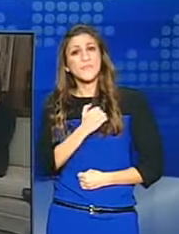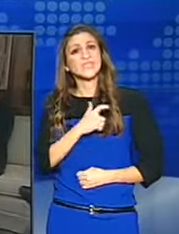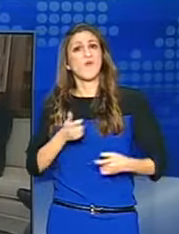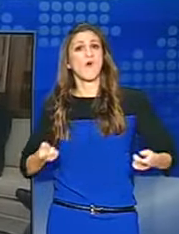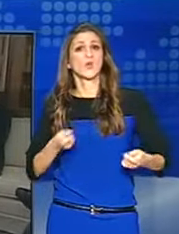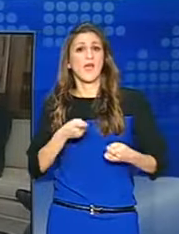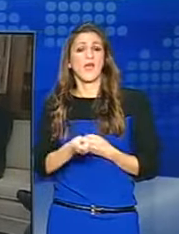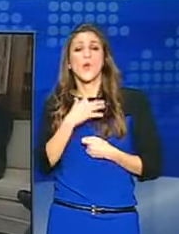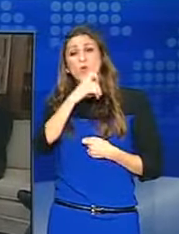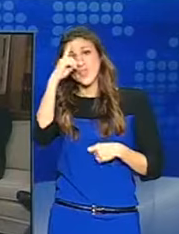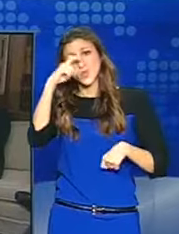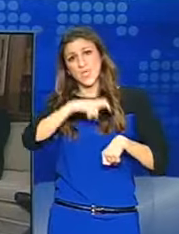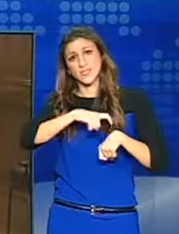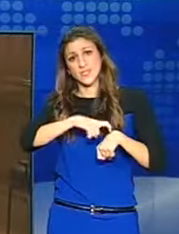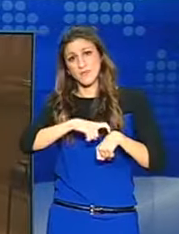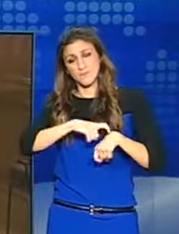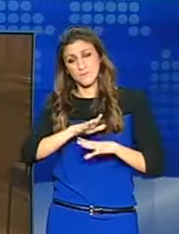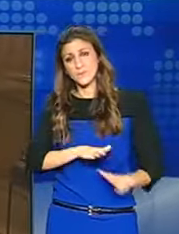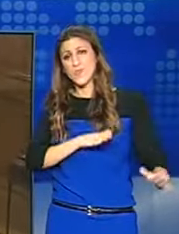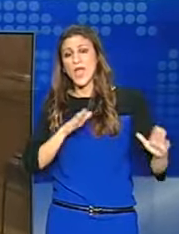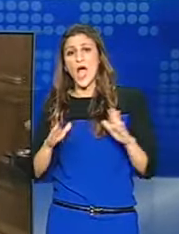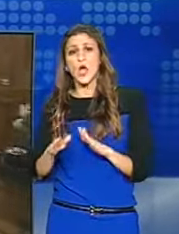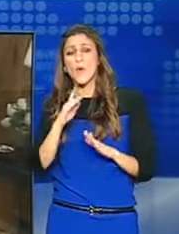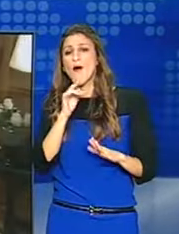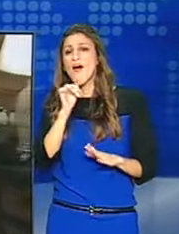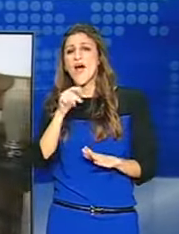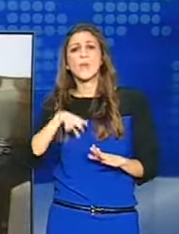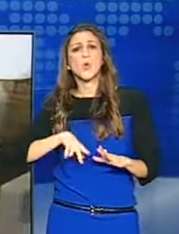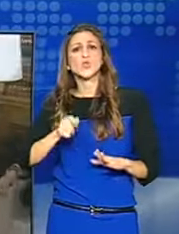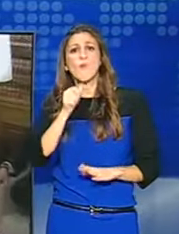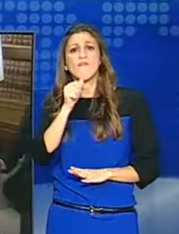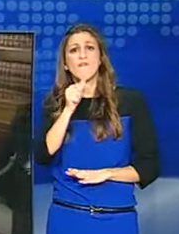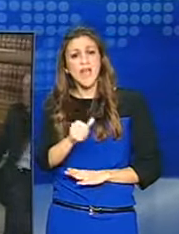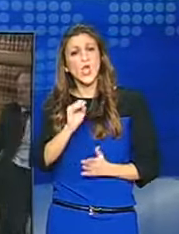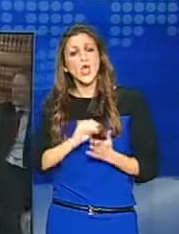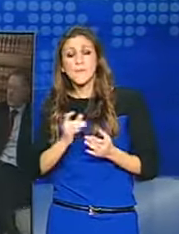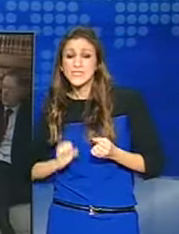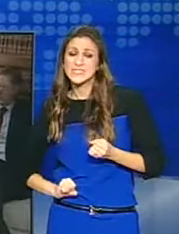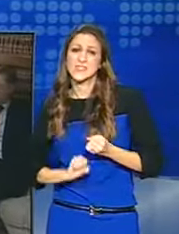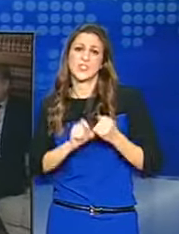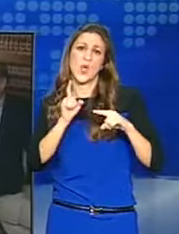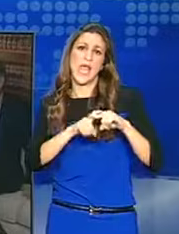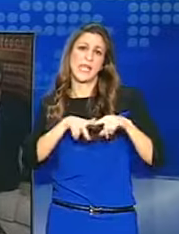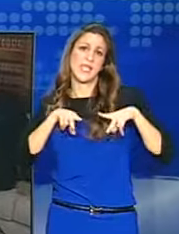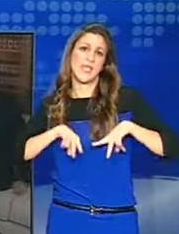τη δύσκολη συγκυρία δηλώσει στήριξη στην ελληνική κυβέρνηση έκανε και ο αντιπρόεδρος και υπουργός οικονομικών του